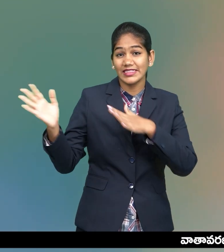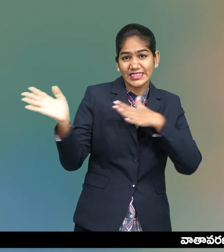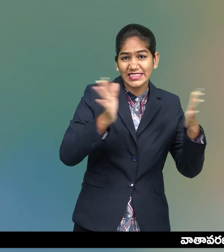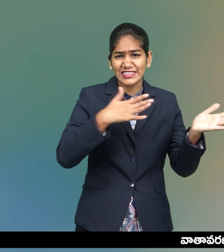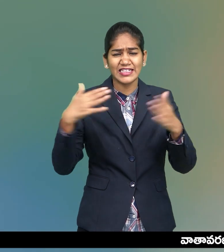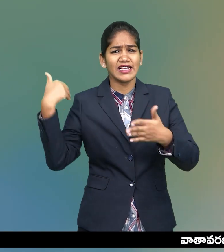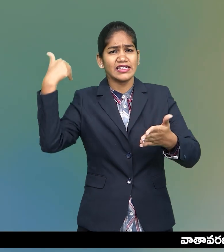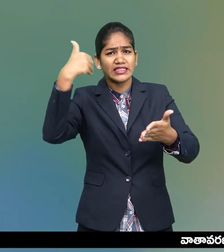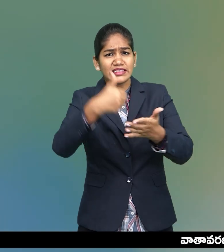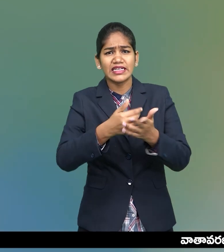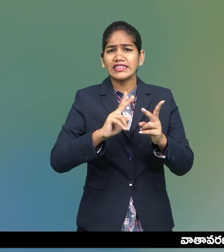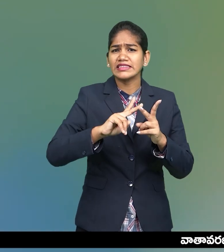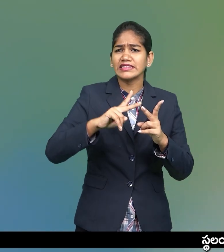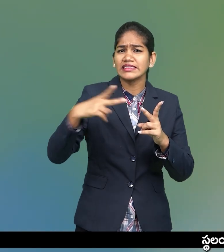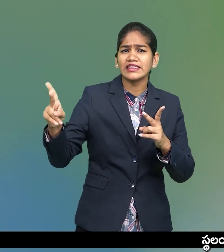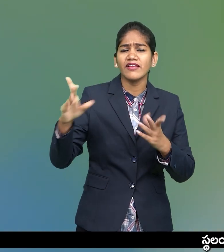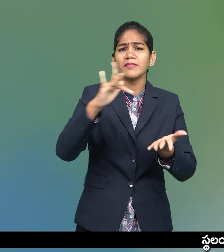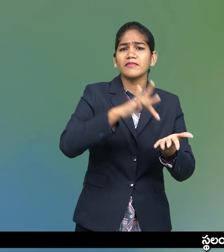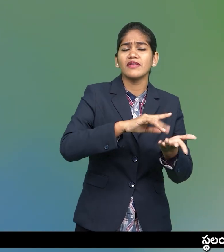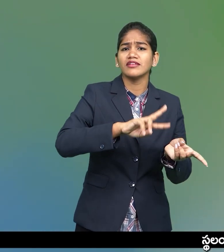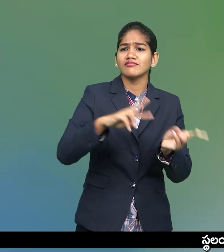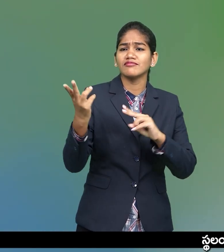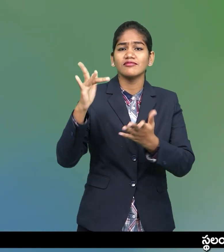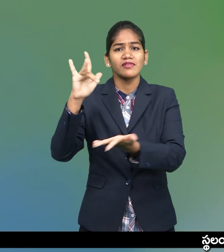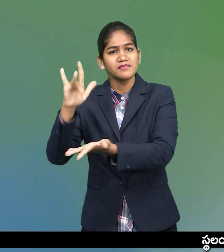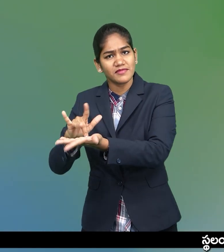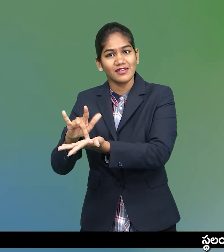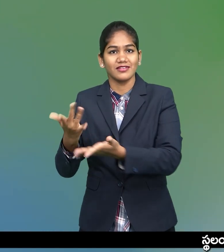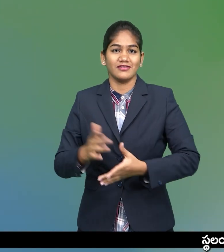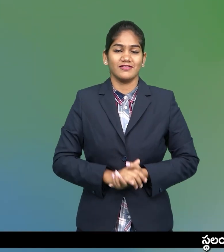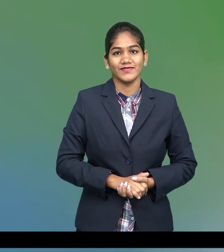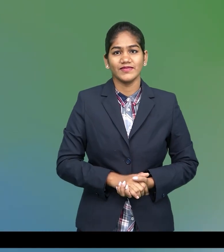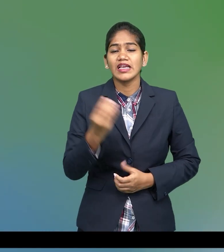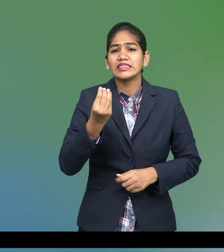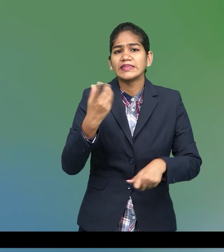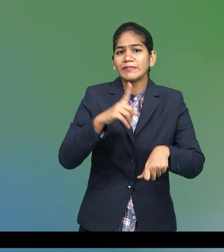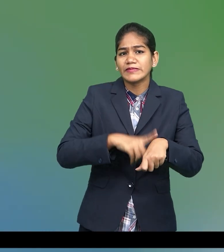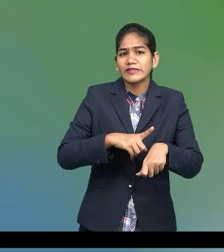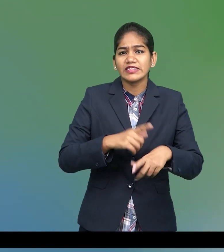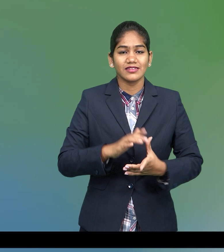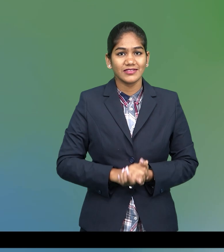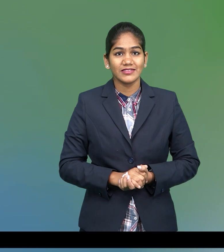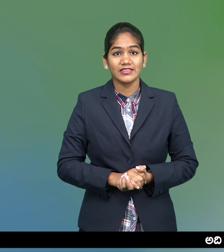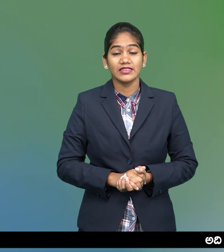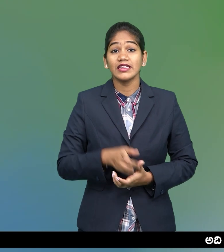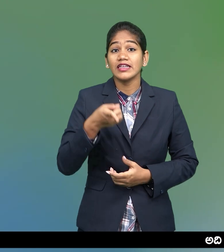వాతావరణం భిన్నంగా ఉంటుంది. స్థలం నుండి ప్రదేశానికి. కొన్నిసార్లు అది